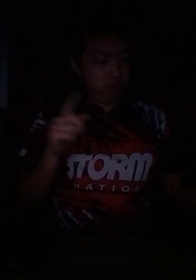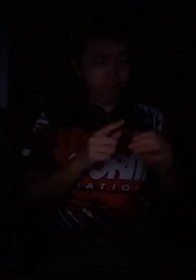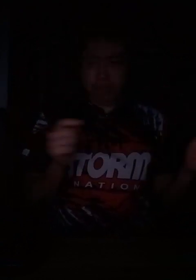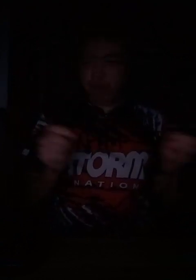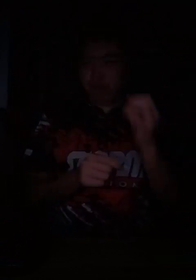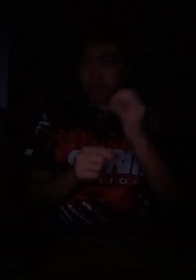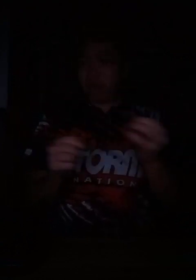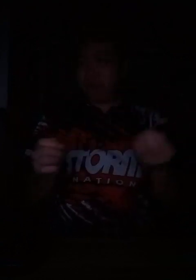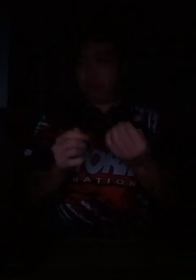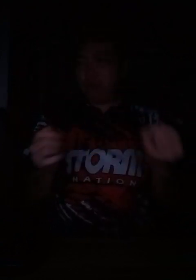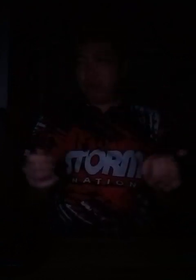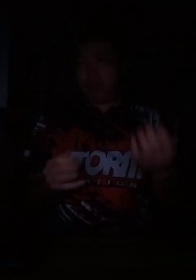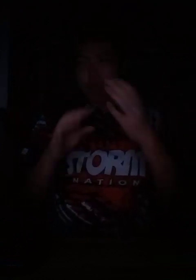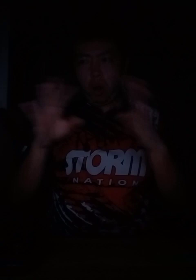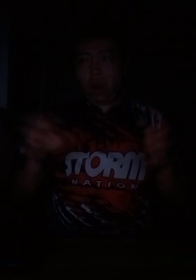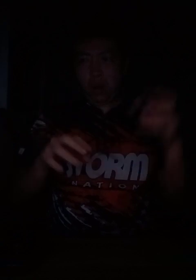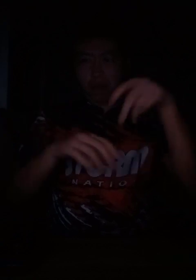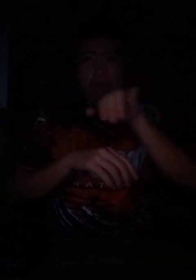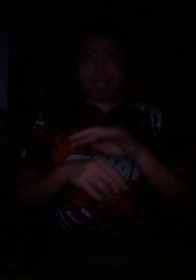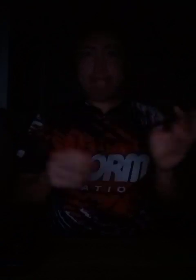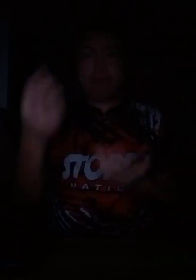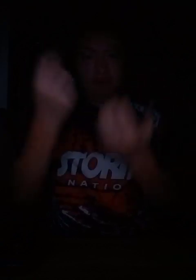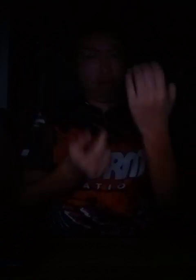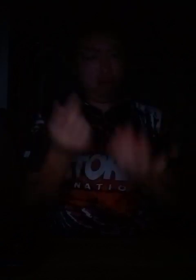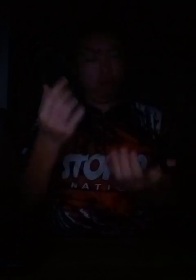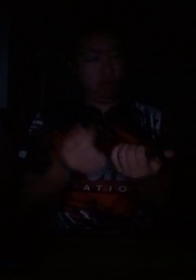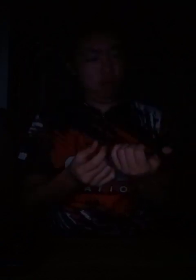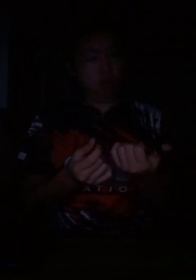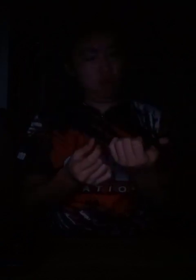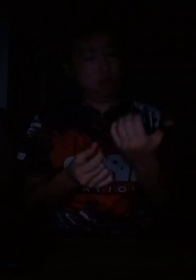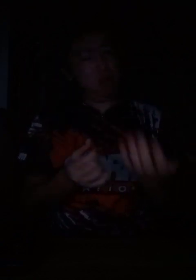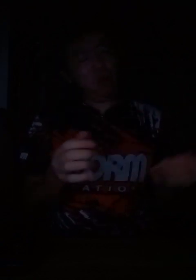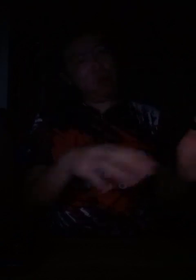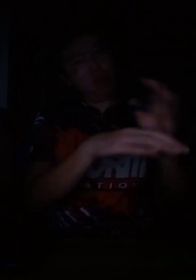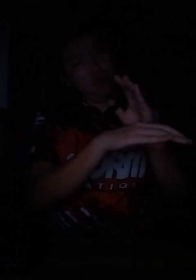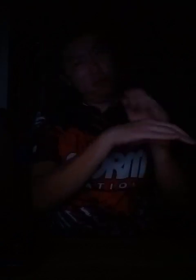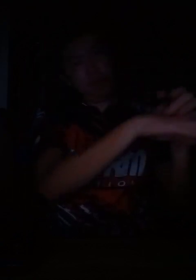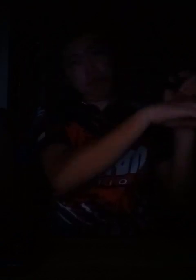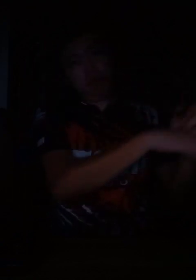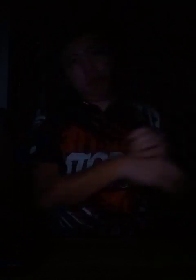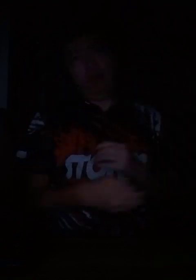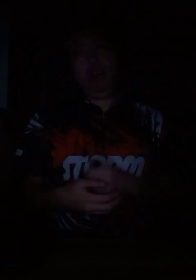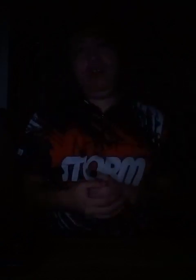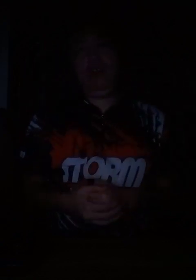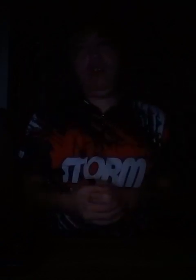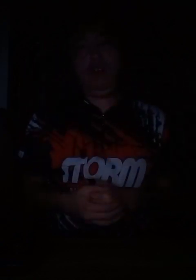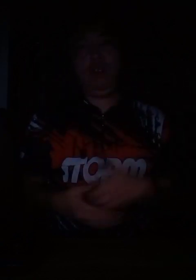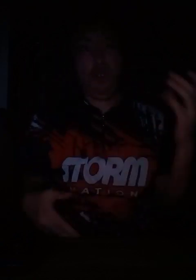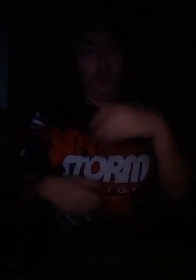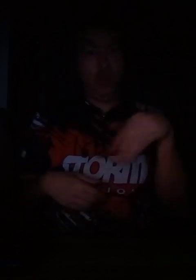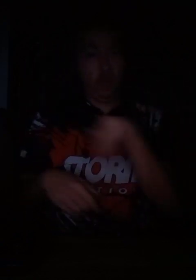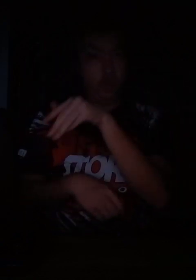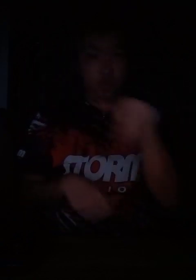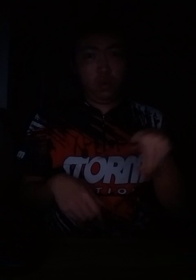사상구 금속제품 공장에선 화재가 발생해 건물 3동을 태웠습니다. 불길은 화목난로 연통에서